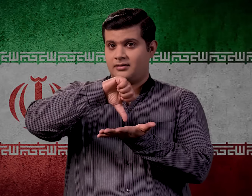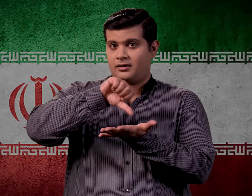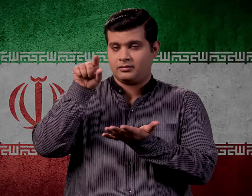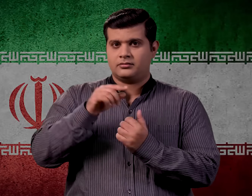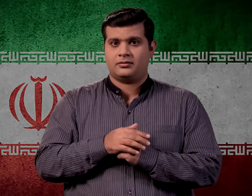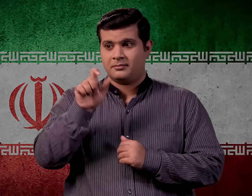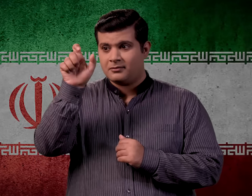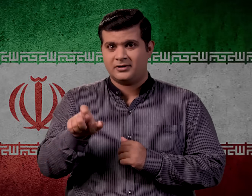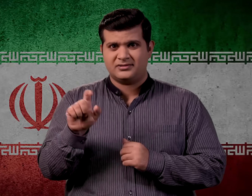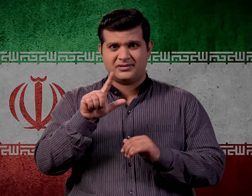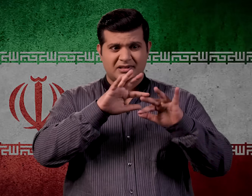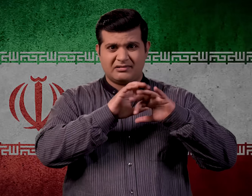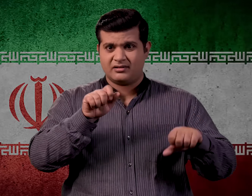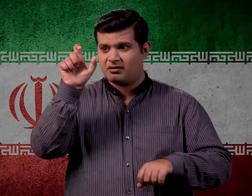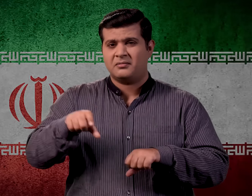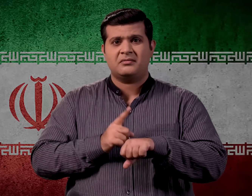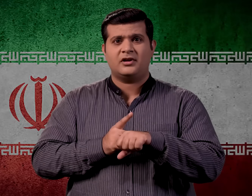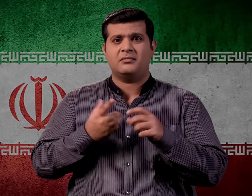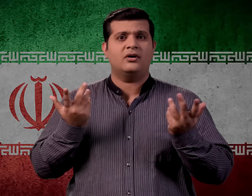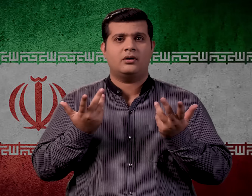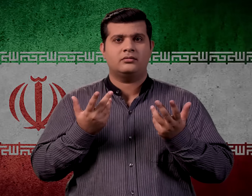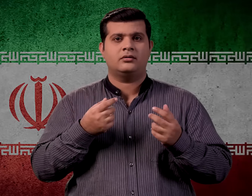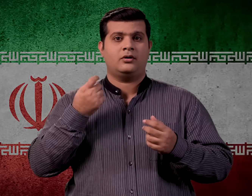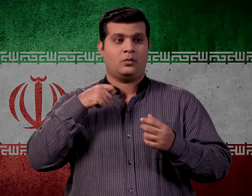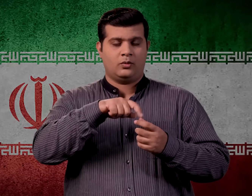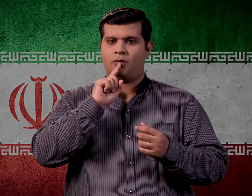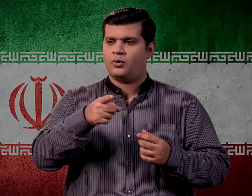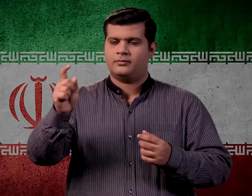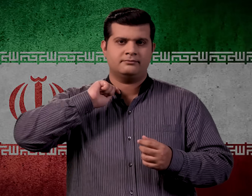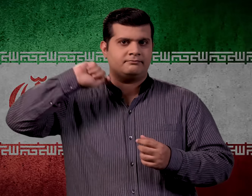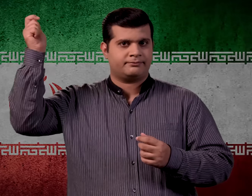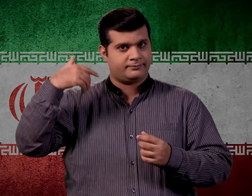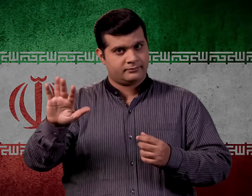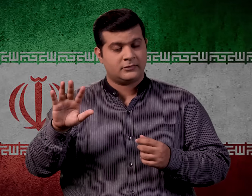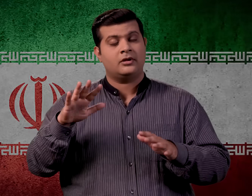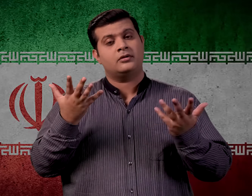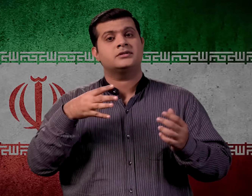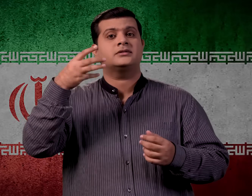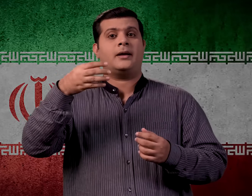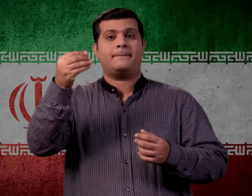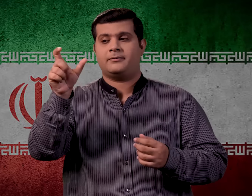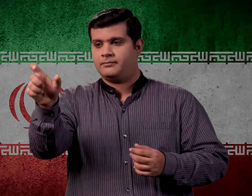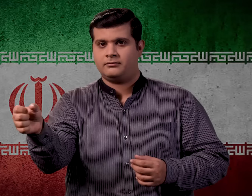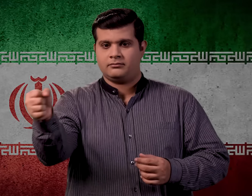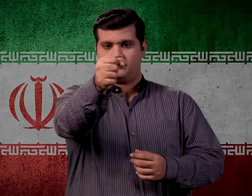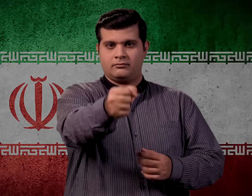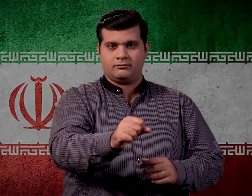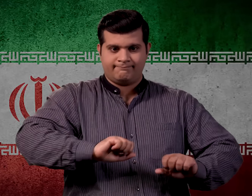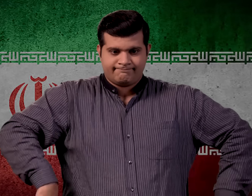इरान में अदालत के फैसले के अनुसार बलातकारियों को फासी पर लटका दिया जाता है कभी-कभी जनता द्वारा उन्हें